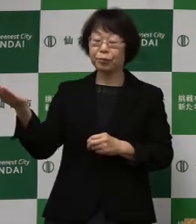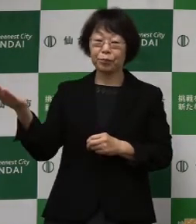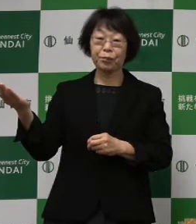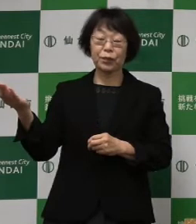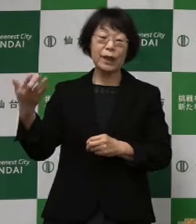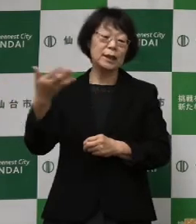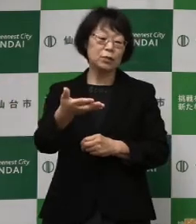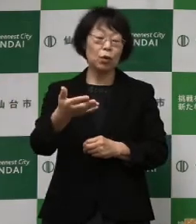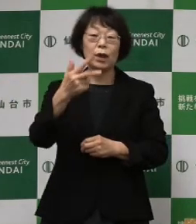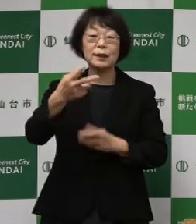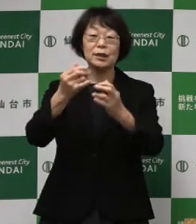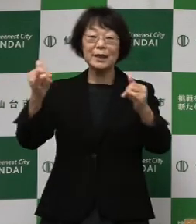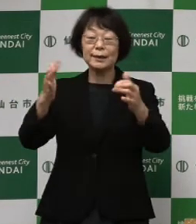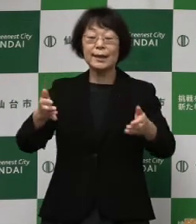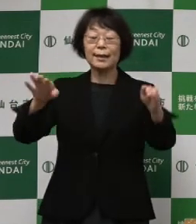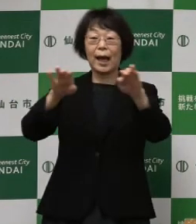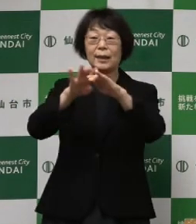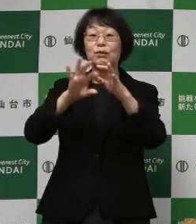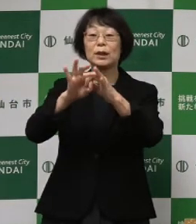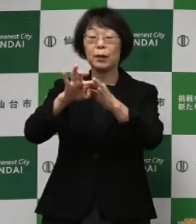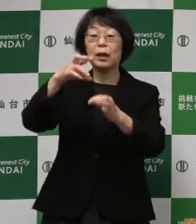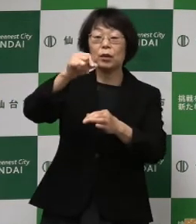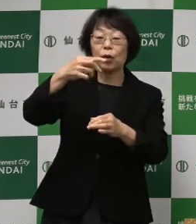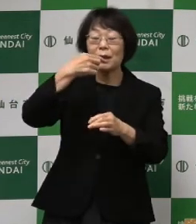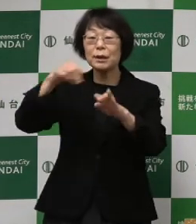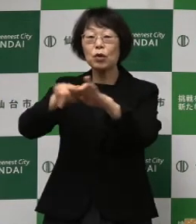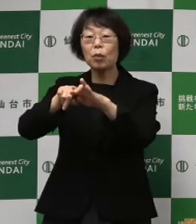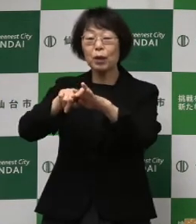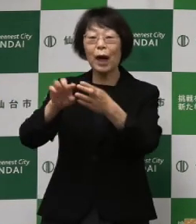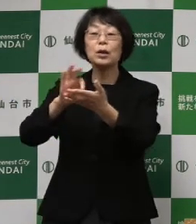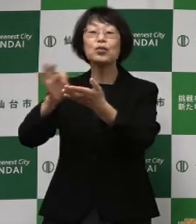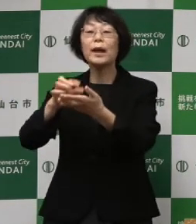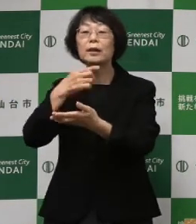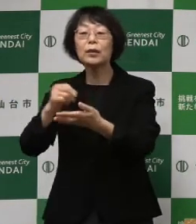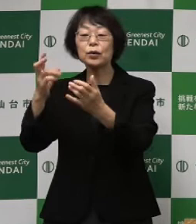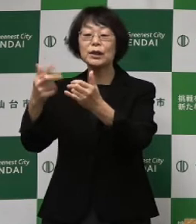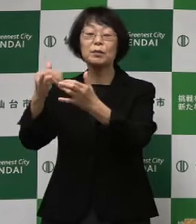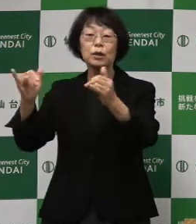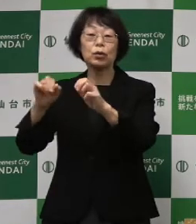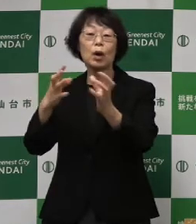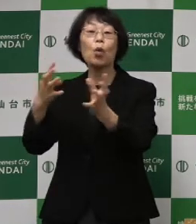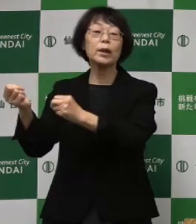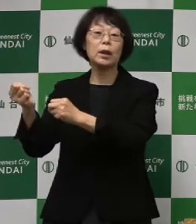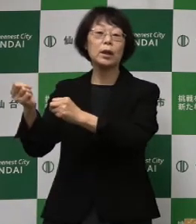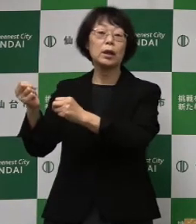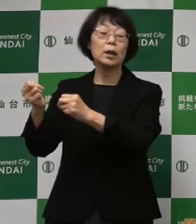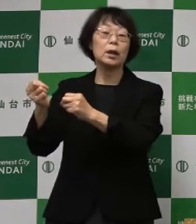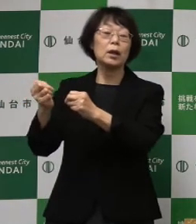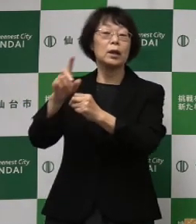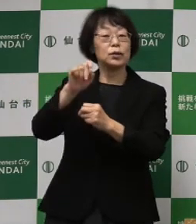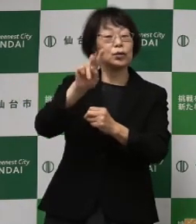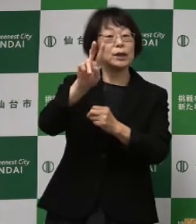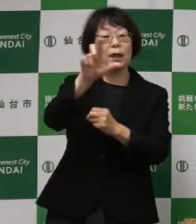センターについては、土日をですね、使いたいっていう市民の方も多くて、12月は、どこか分